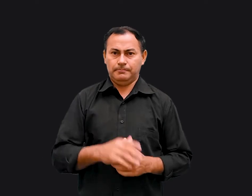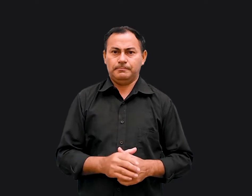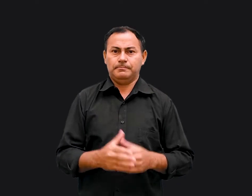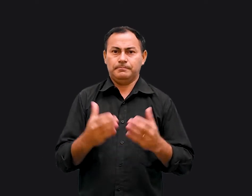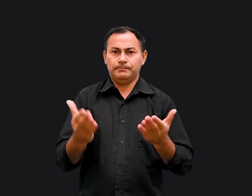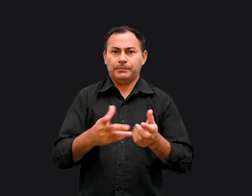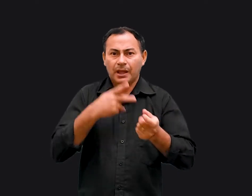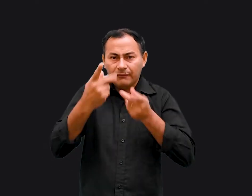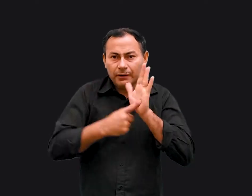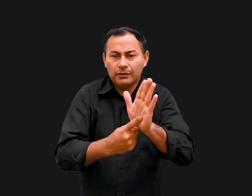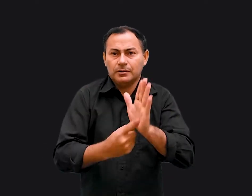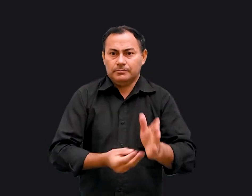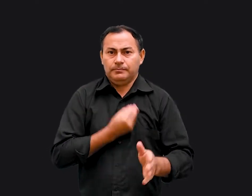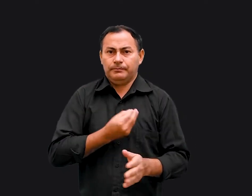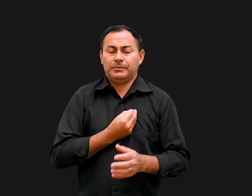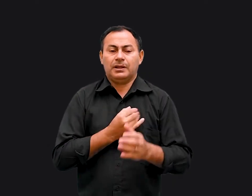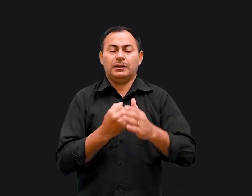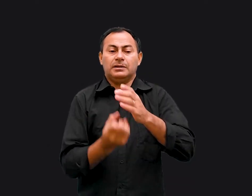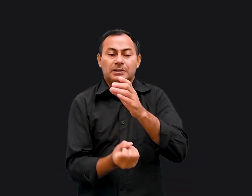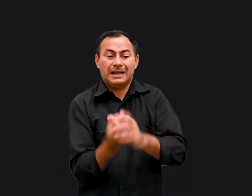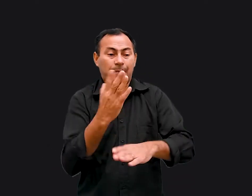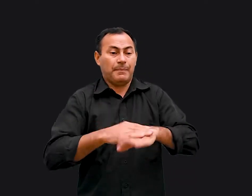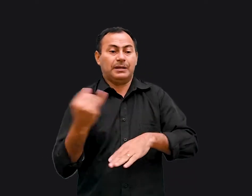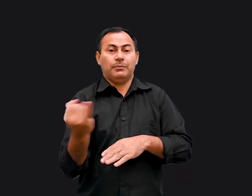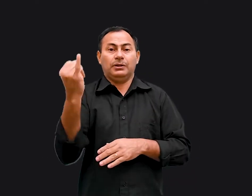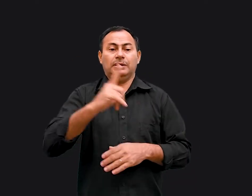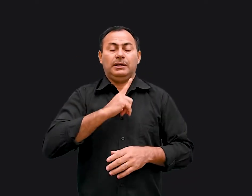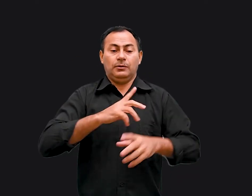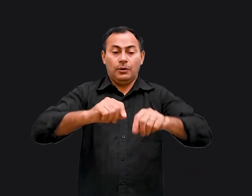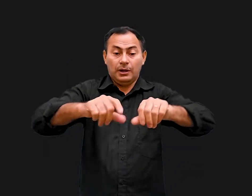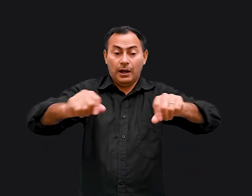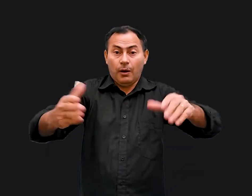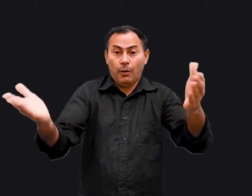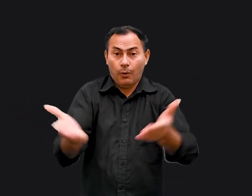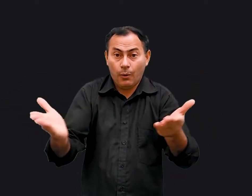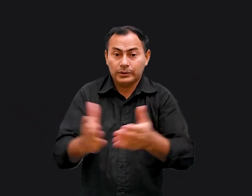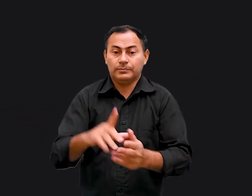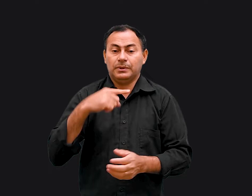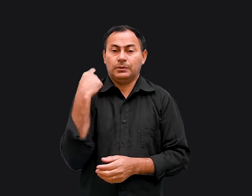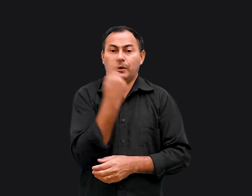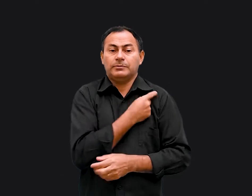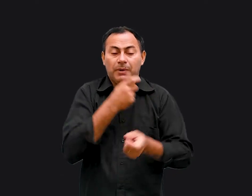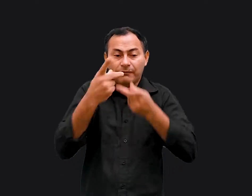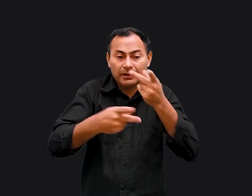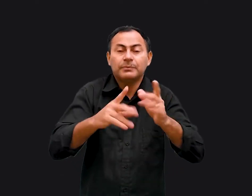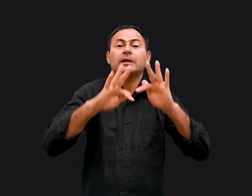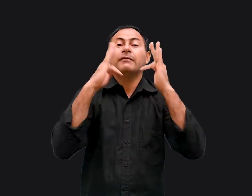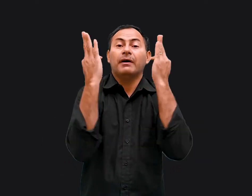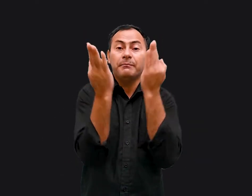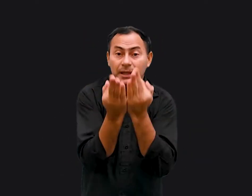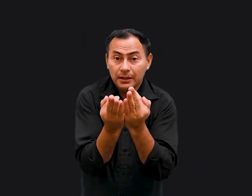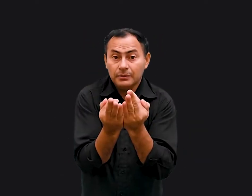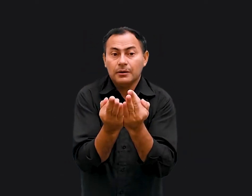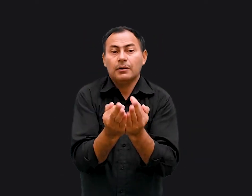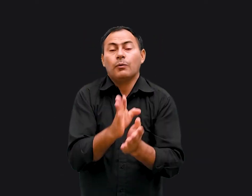Ele trouxe à existência a instituição mais importante que temos na Terra hoje. Nós a chamamos de família, ou o